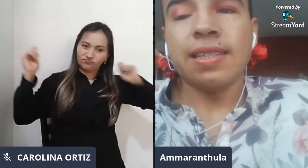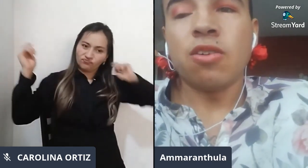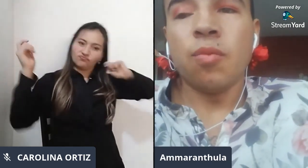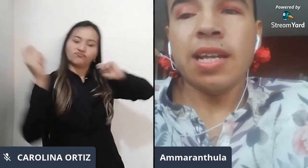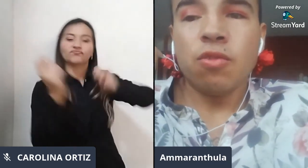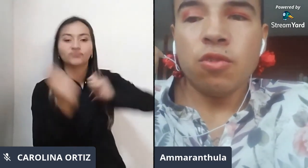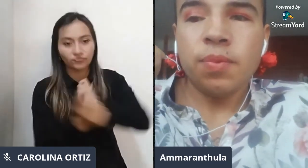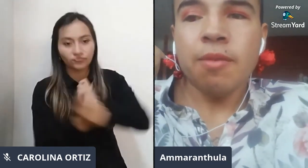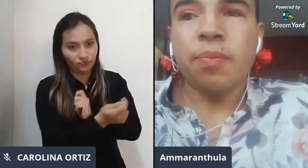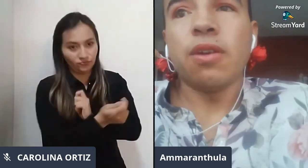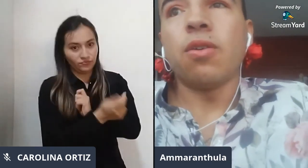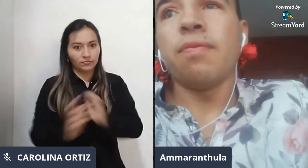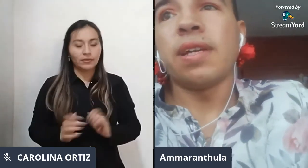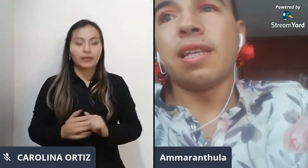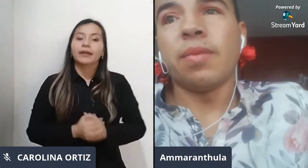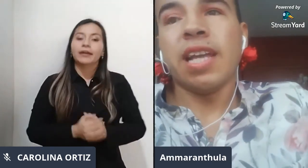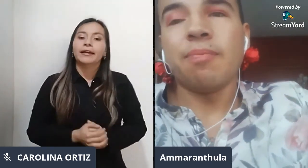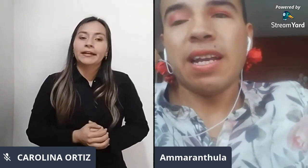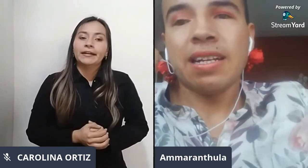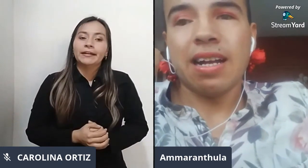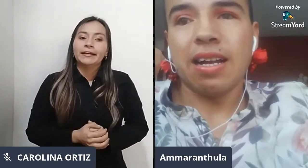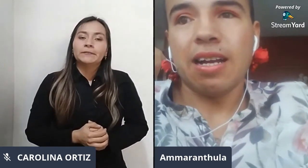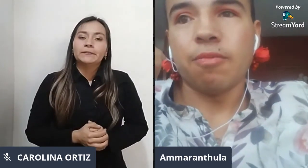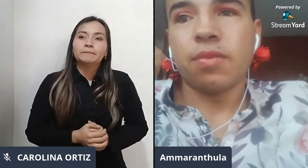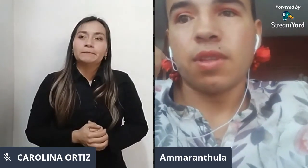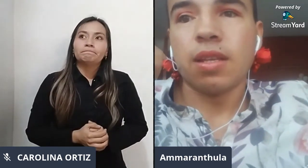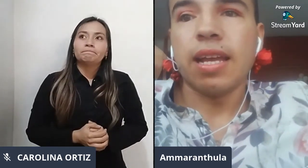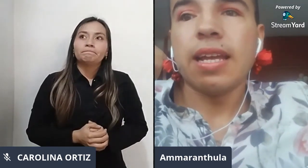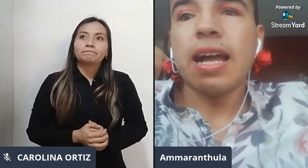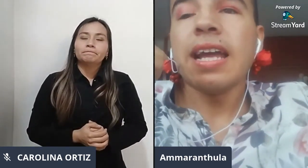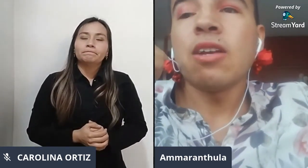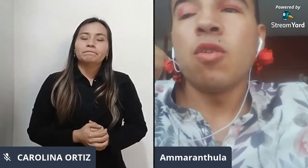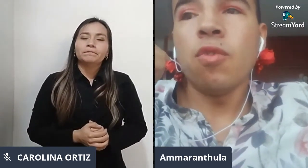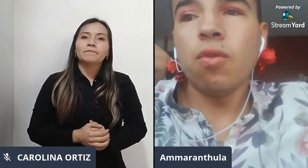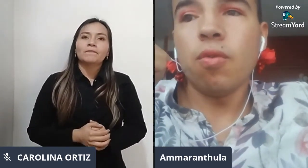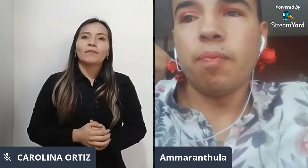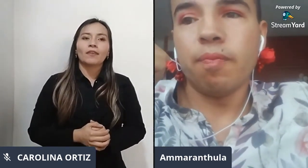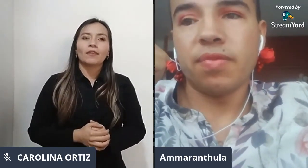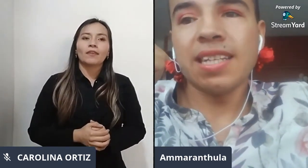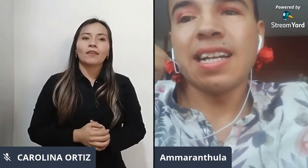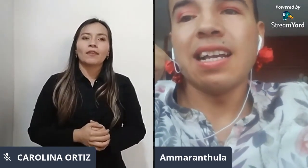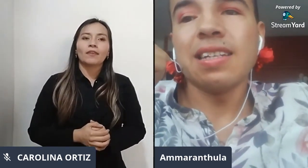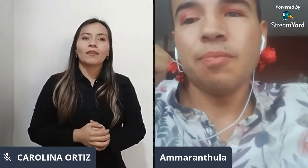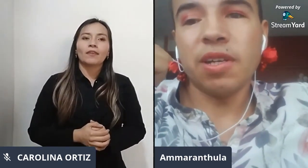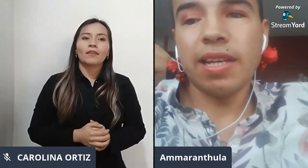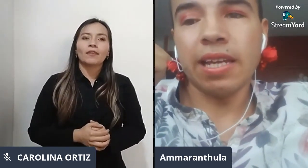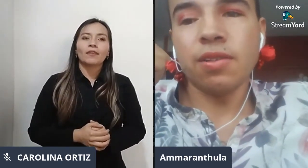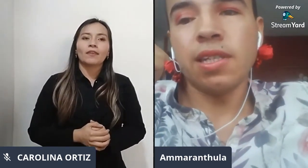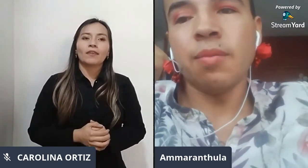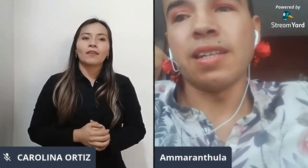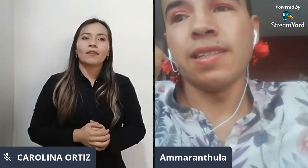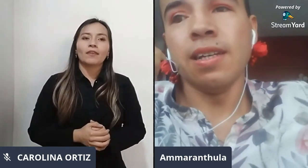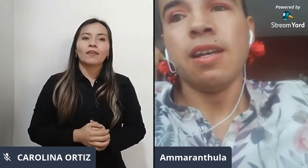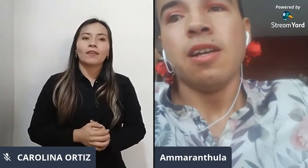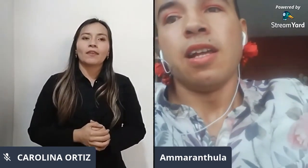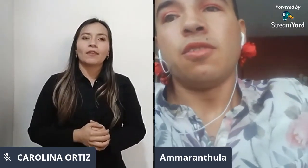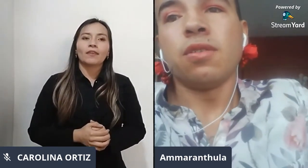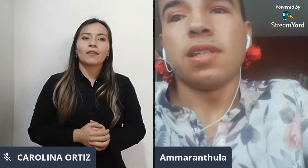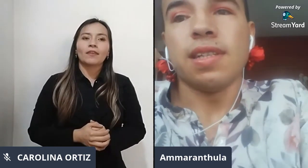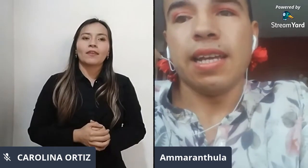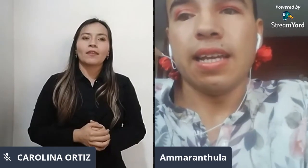claro, están como en la cúspide, pero efectivamente de ahí para acá hay como escalas de privilegios y demás,